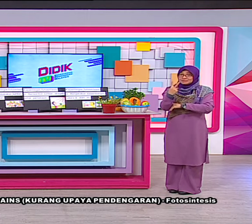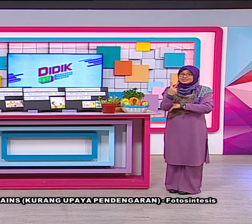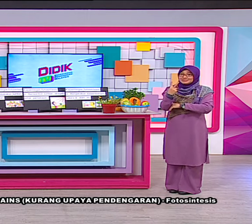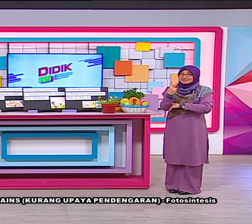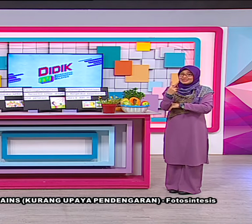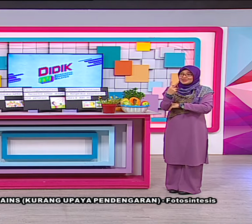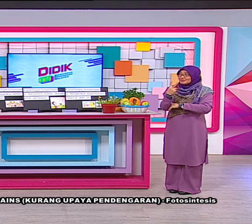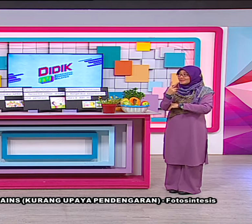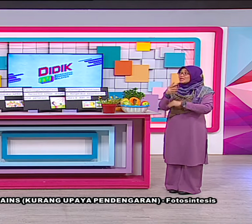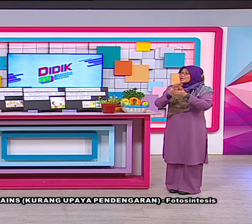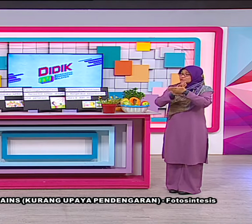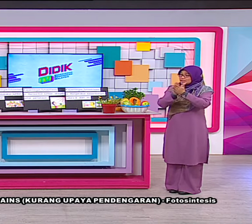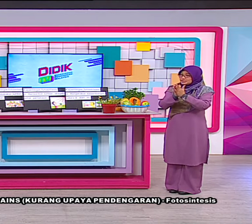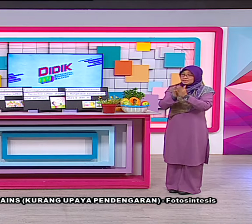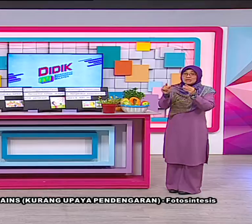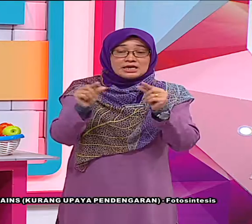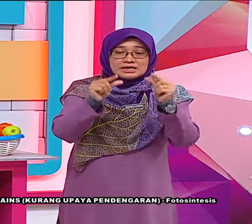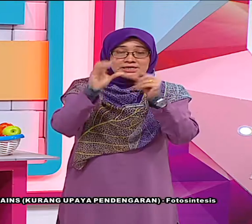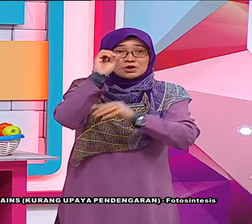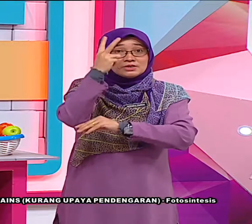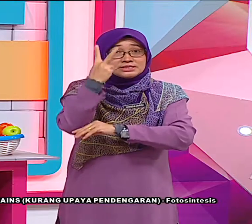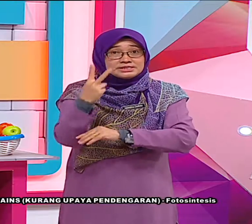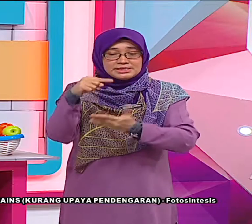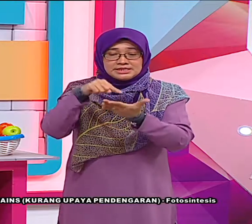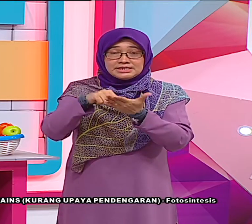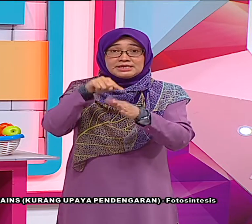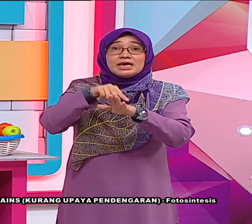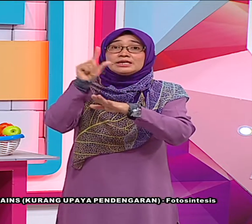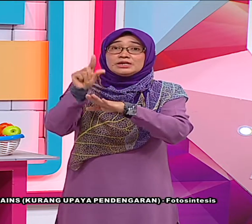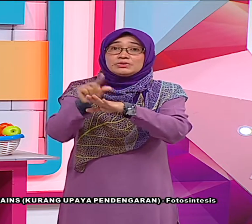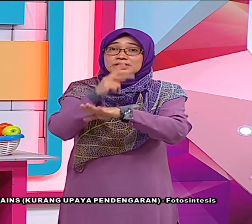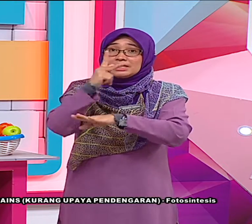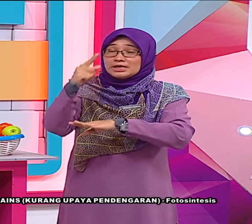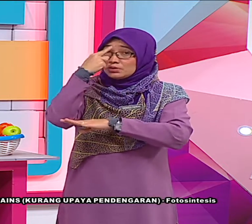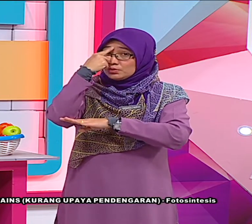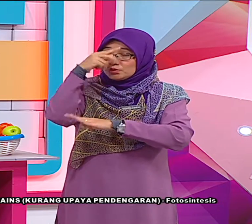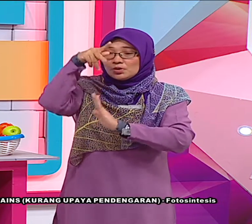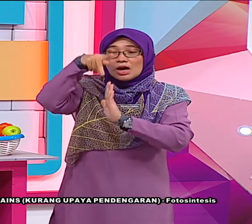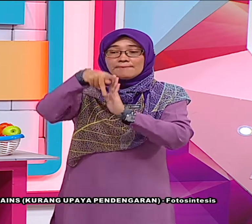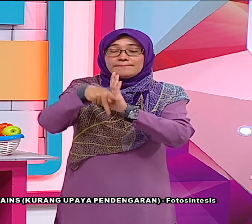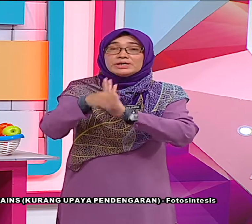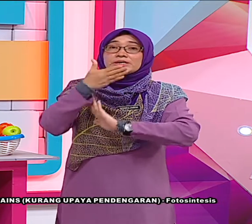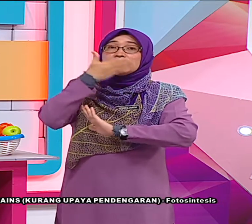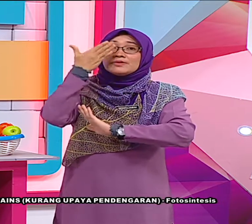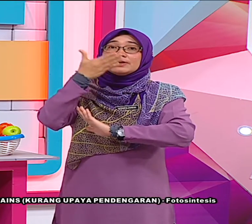oksigen metode jadi gas oksigen ini digunakan untuk pernafasan